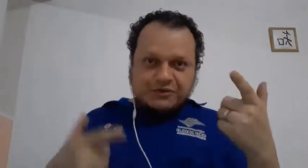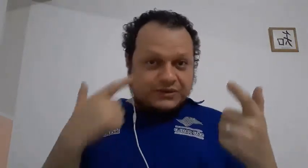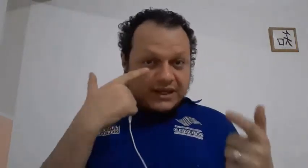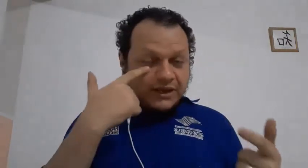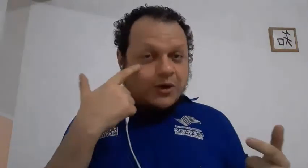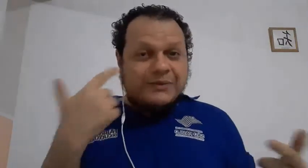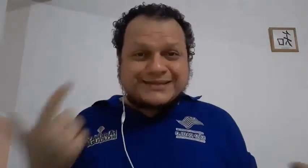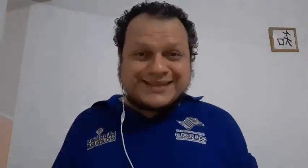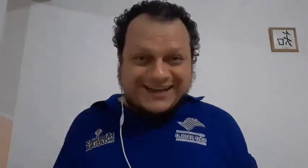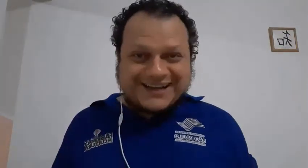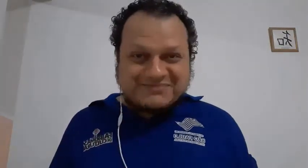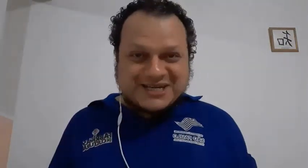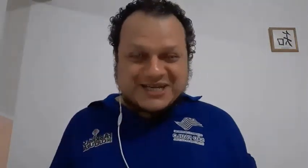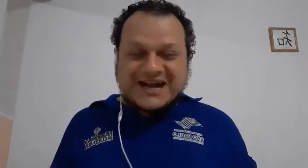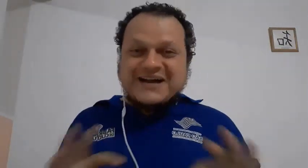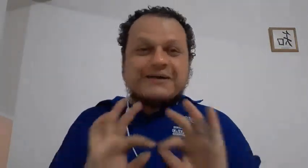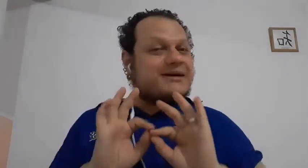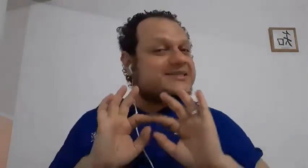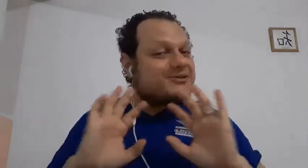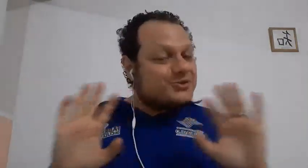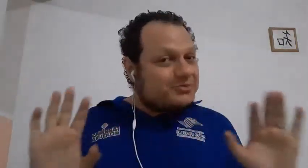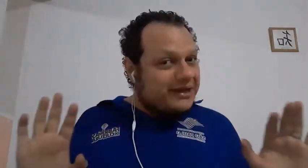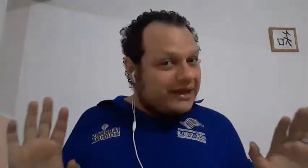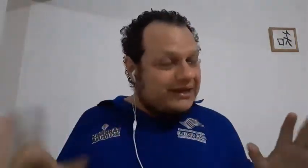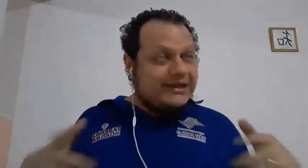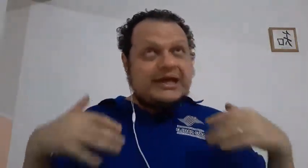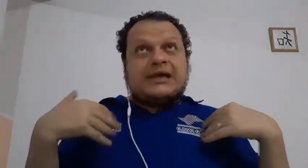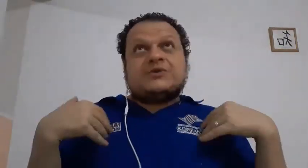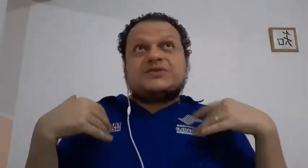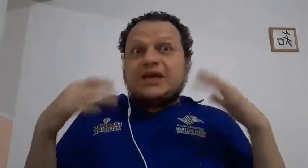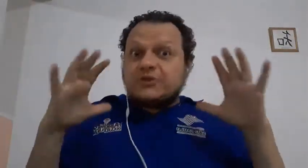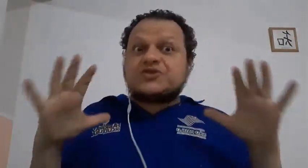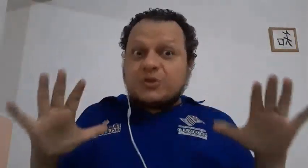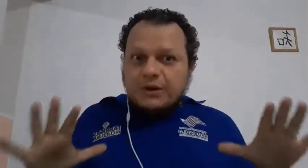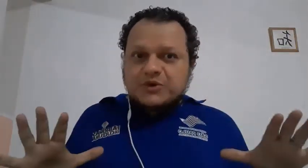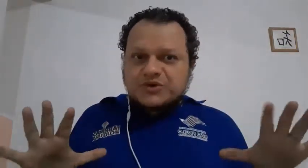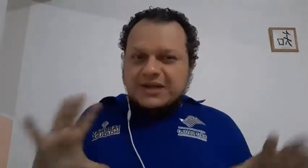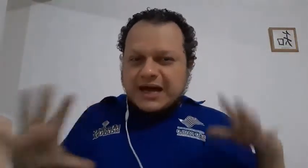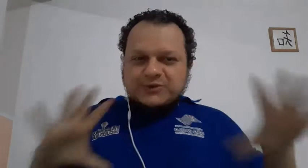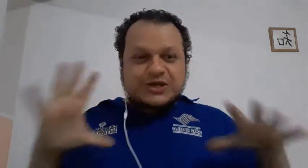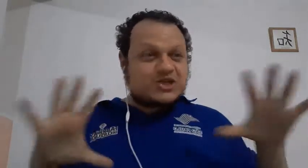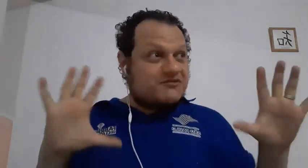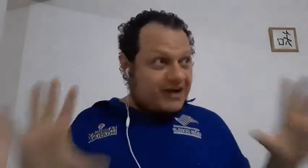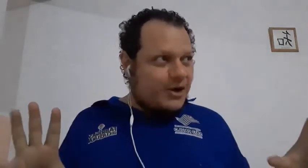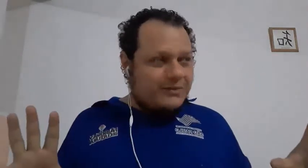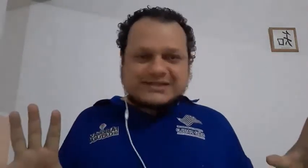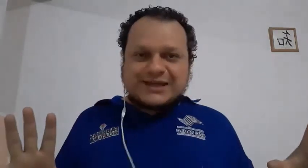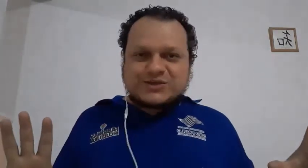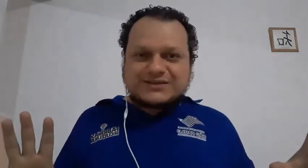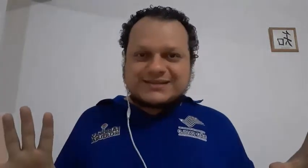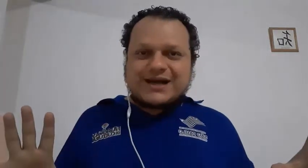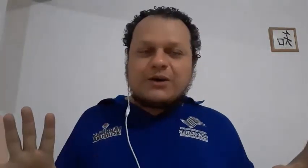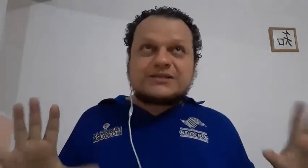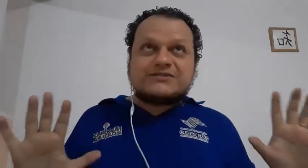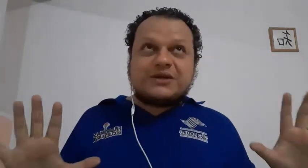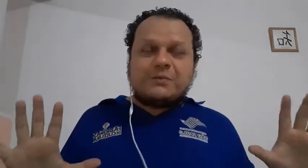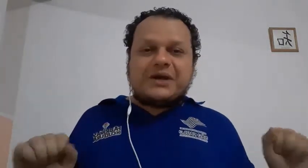voltei e comecei a lacrimejar. Mas tá tudo bem, eu sei, eu estou emocionado que a gente vai começar as nossas aulas finalmente,